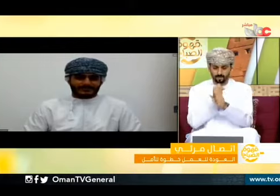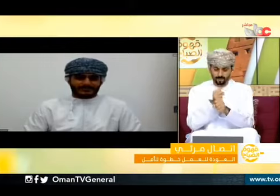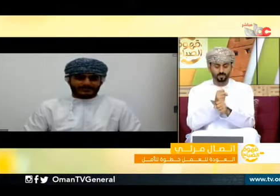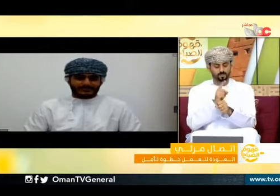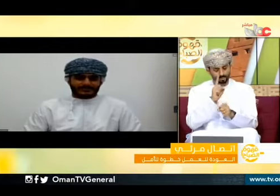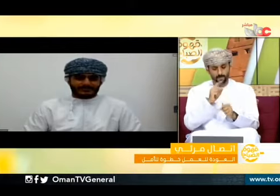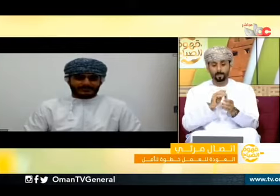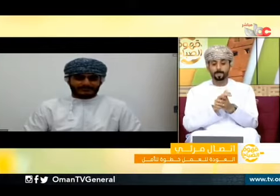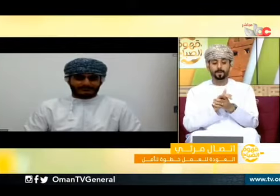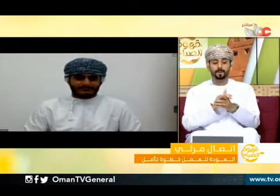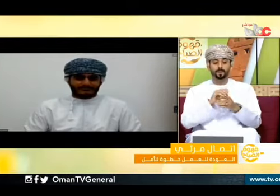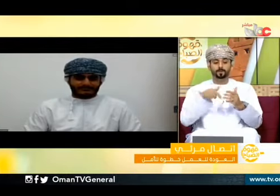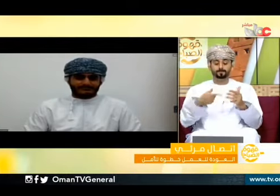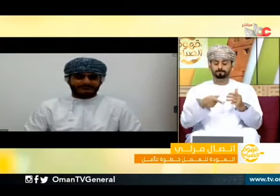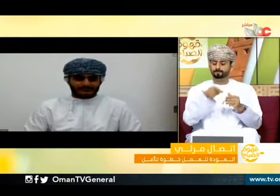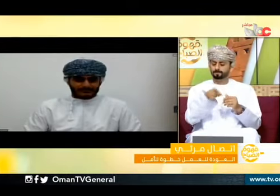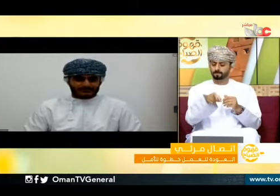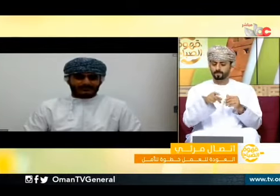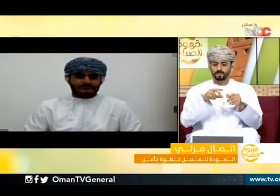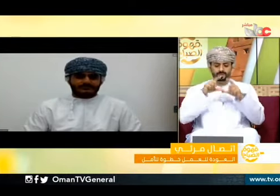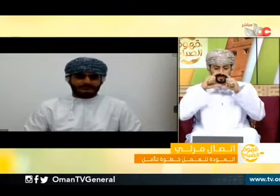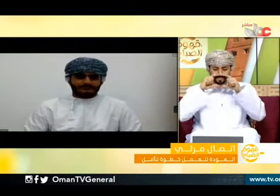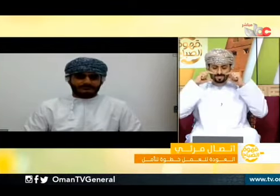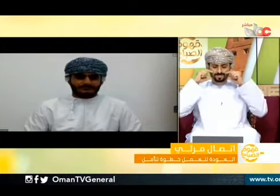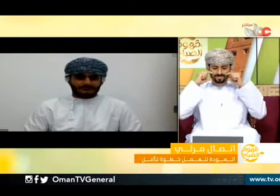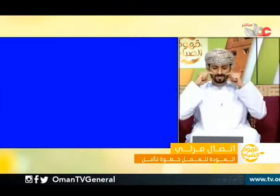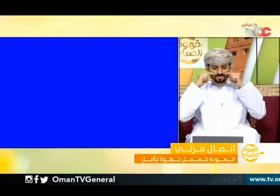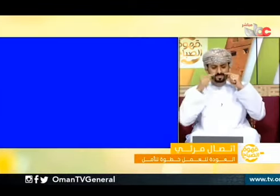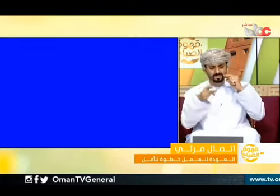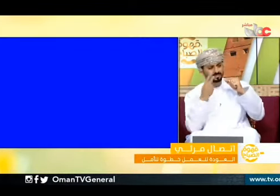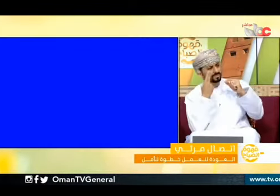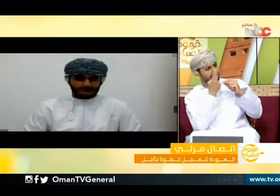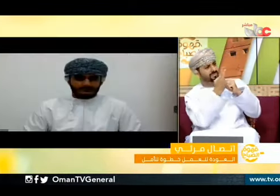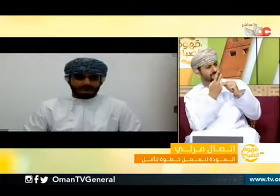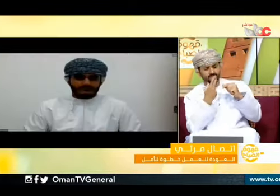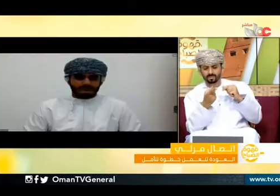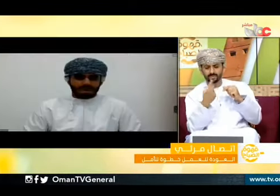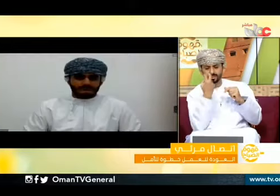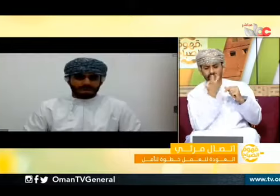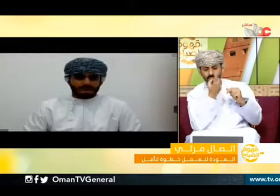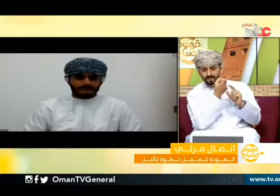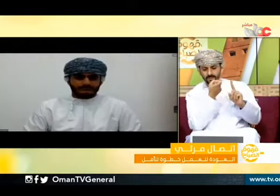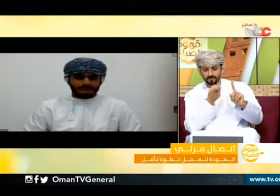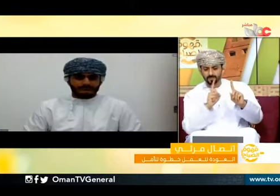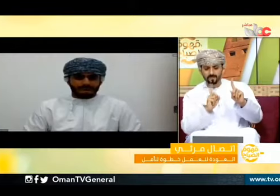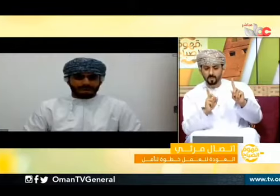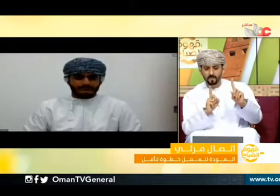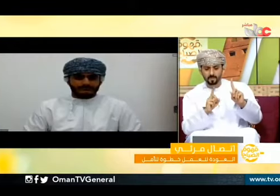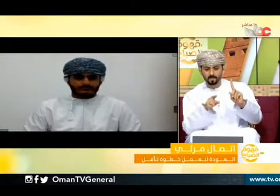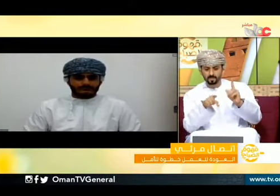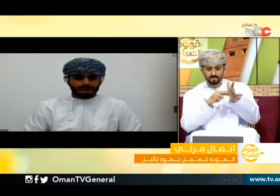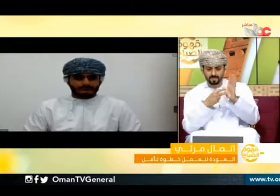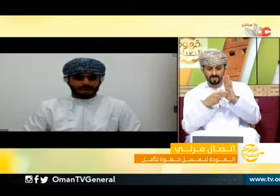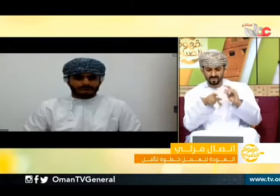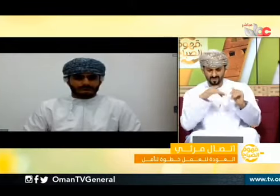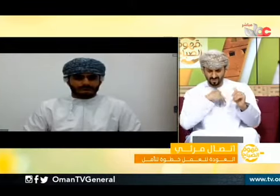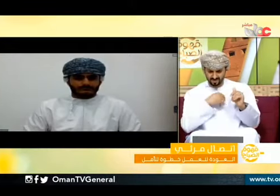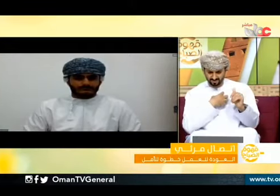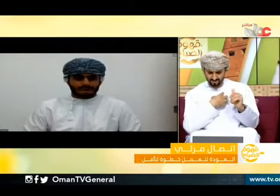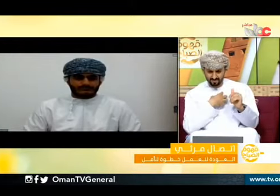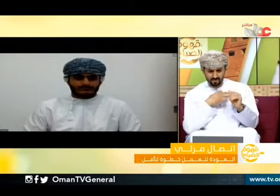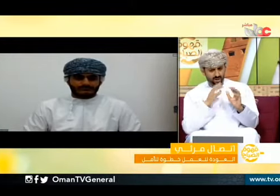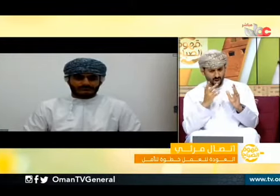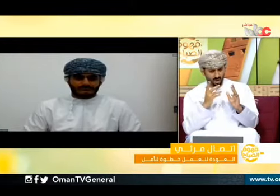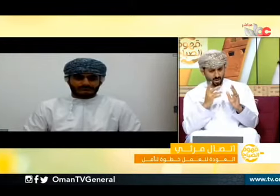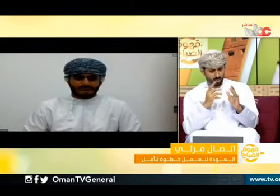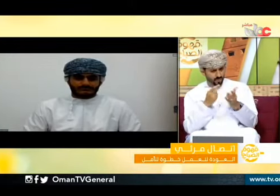ممتاز، تنظيم رائع. بالنسبة لك أنت لما تلبس الكمامة أو طبعا ما تفهم أنت من